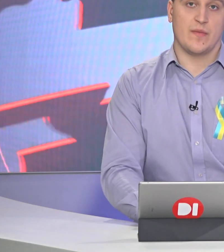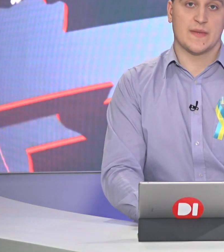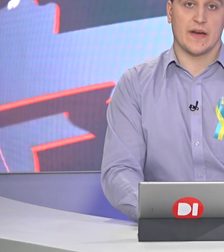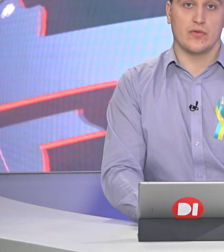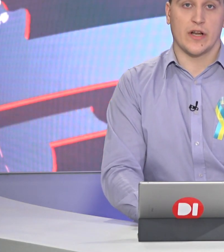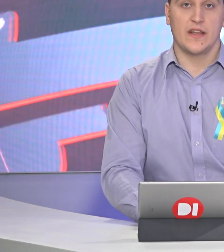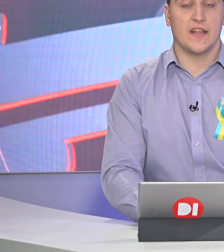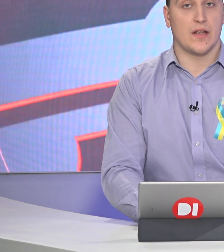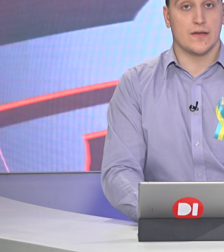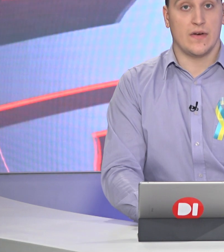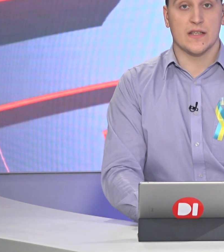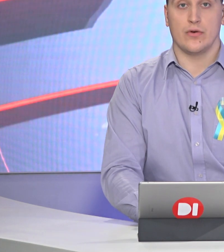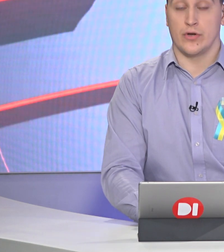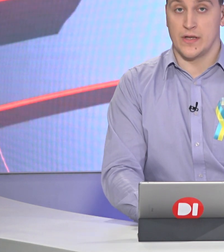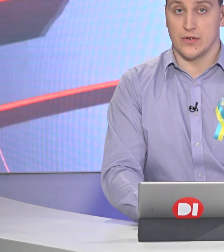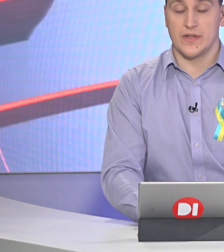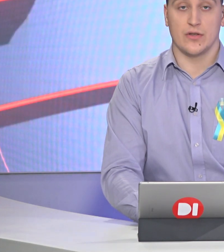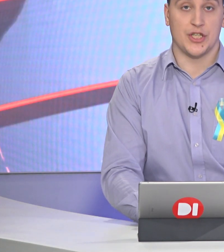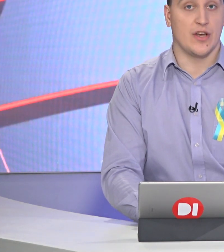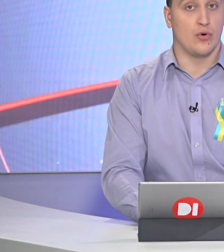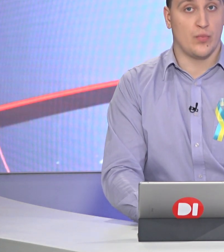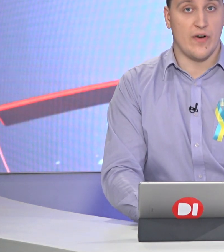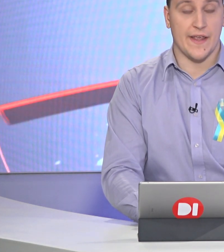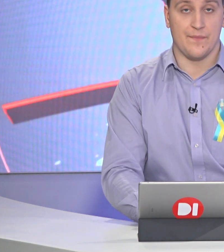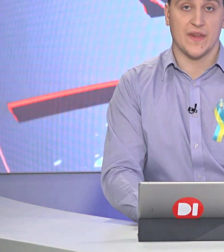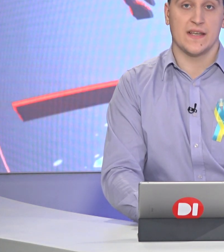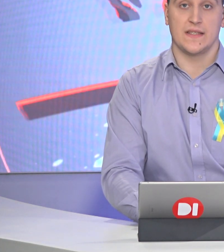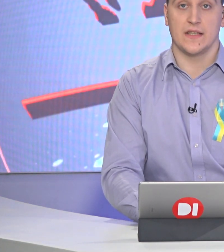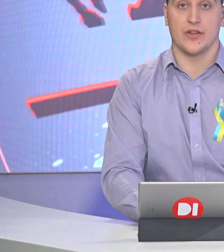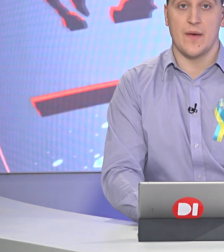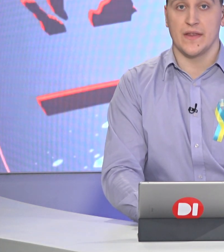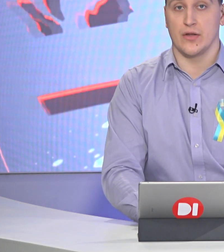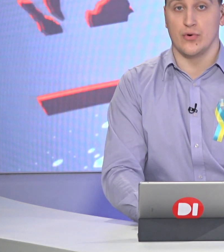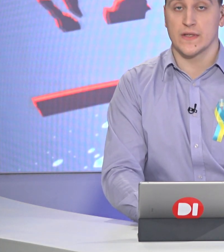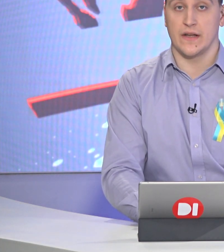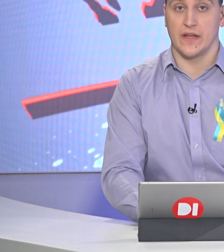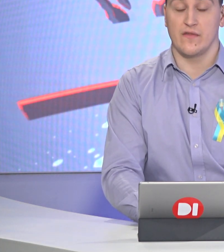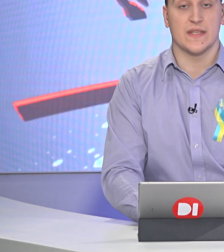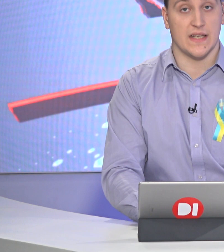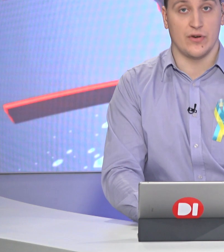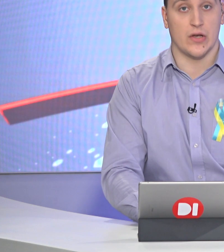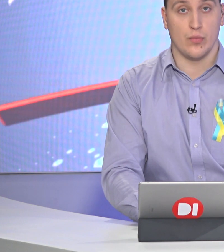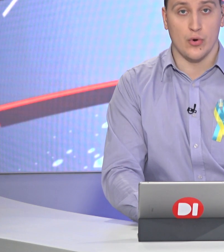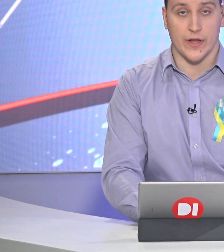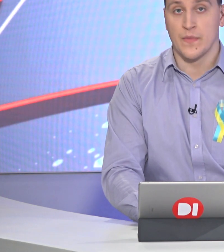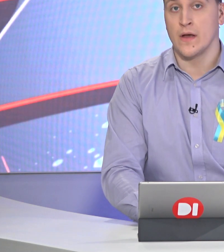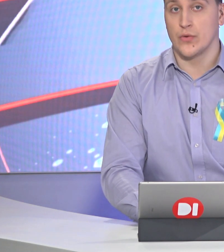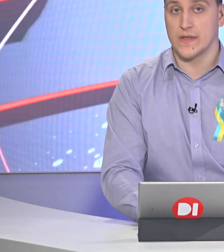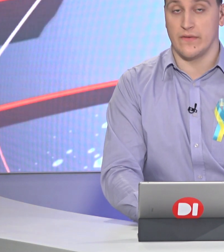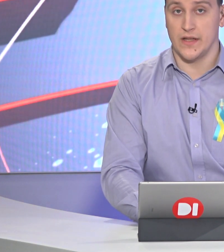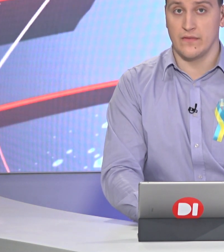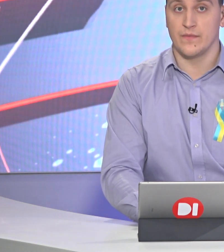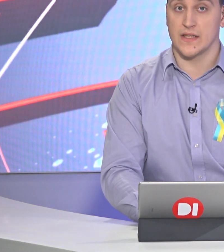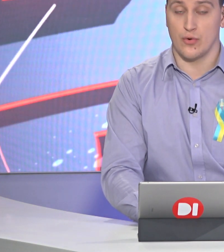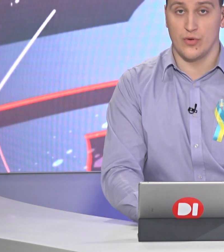області Служба безпеки України нейтралізувала організоване злочинне угрупування, яке здійснило напад на одного з керівників місцевої тероборони.